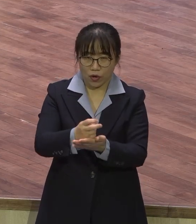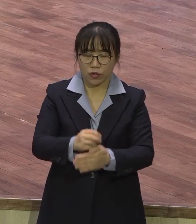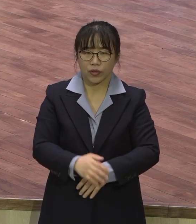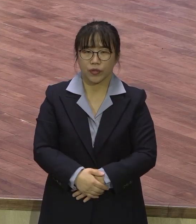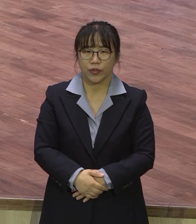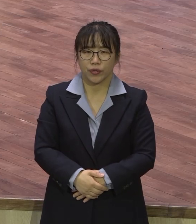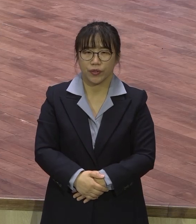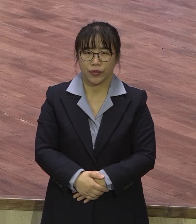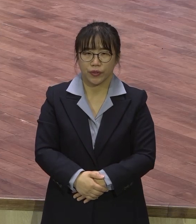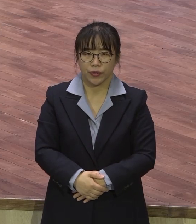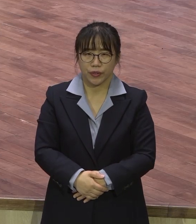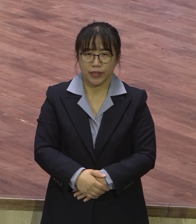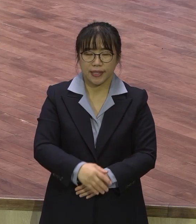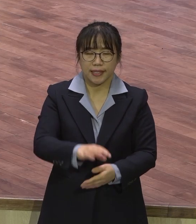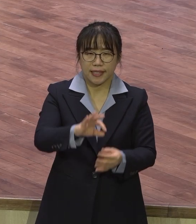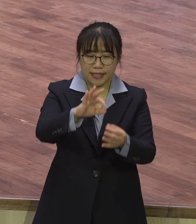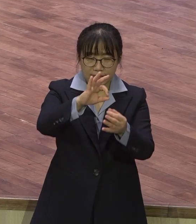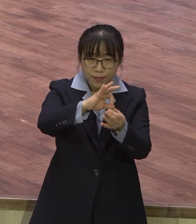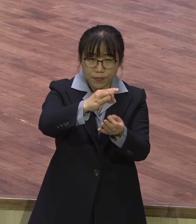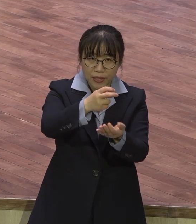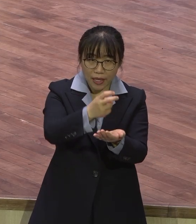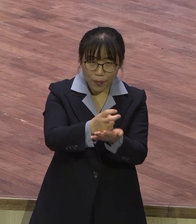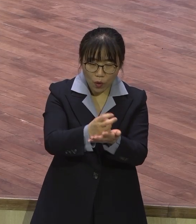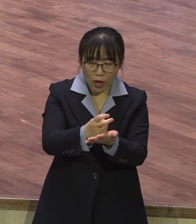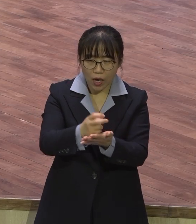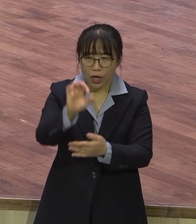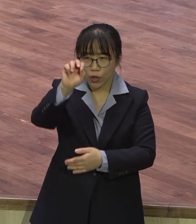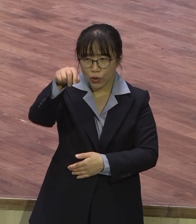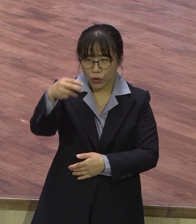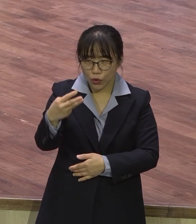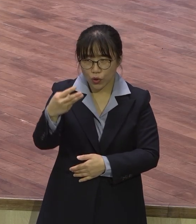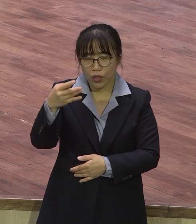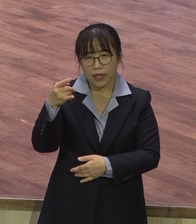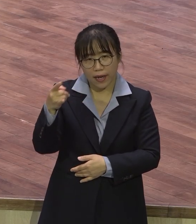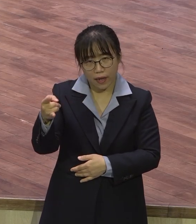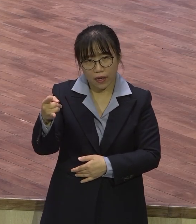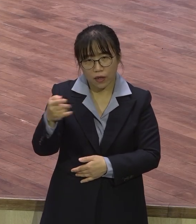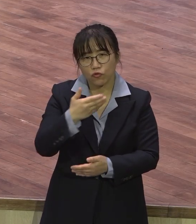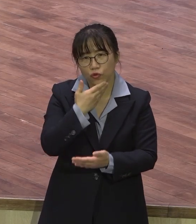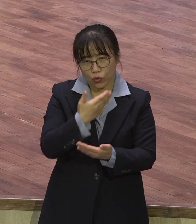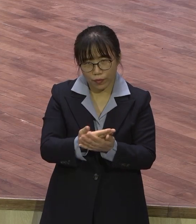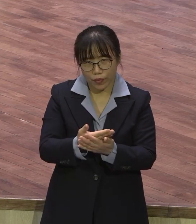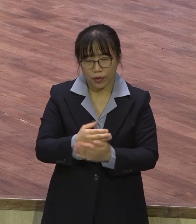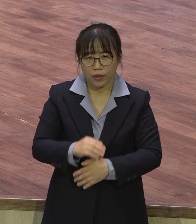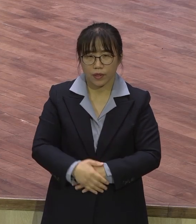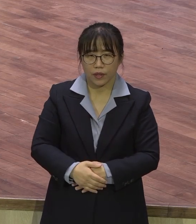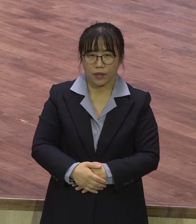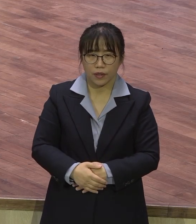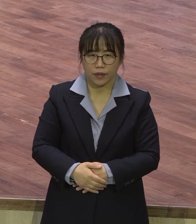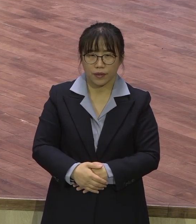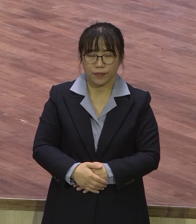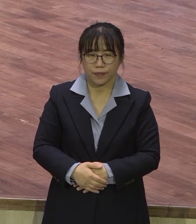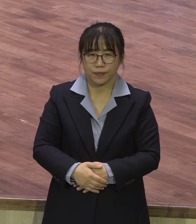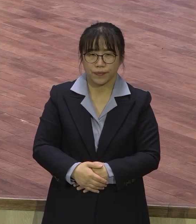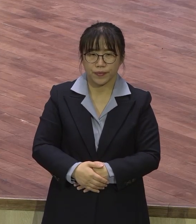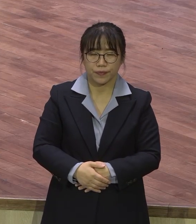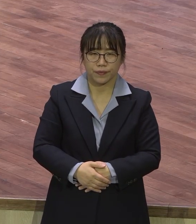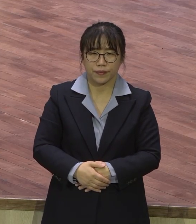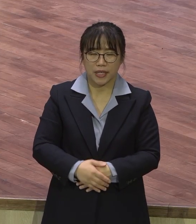십계명과 윤례라고 그렇게 나눕니다 십계명은 뭐요? 최상의 법인 헌법이에요